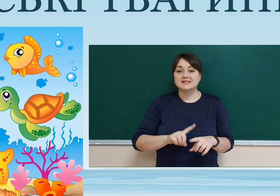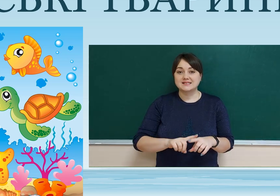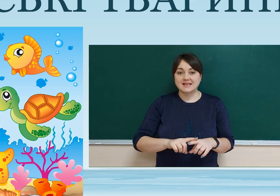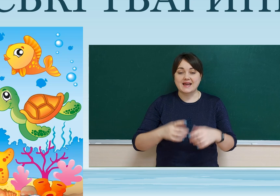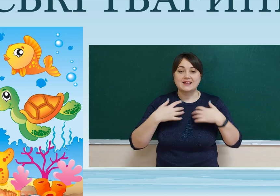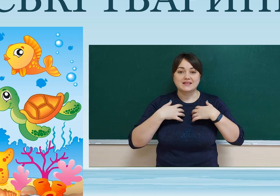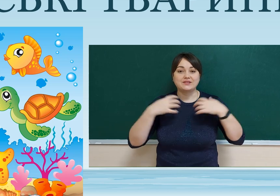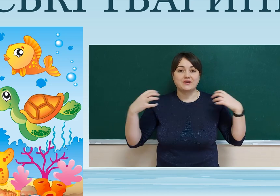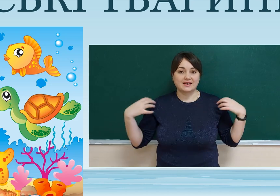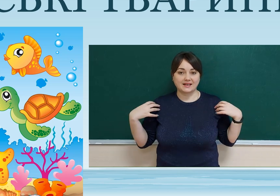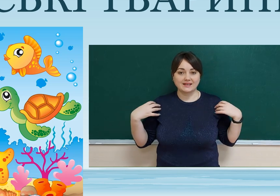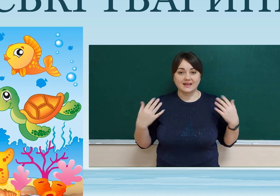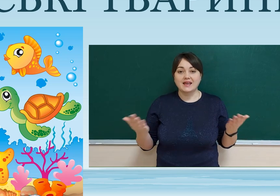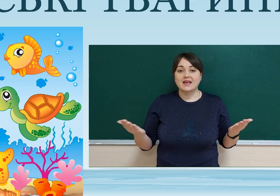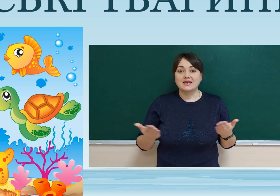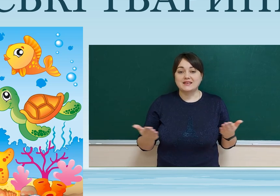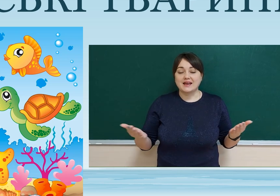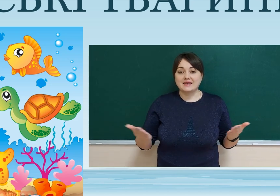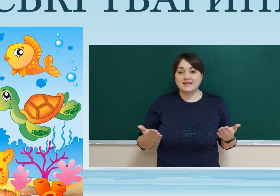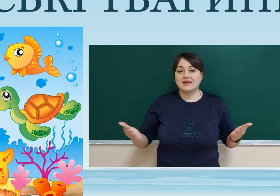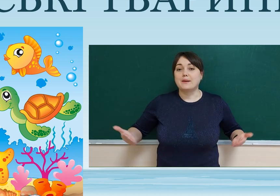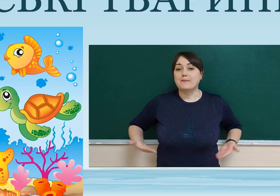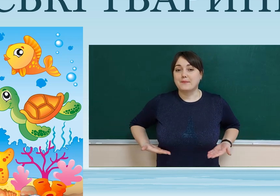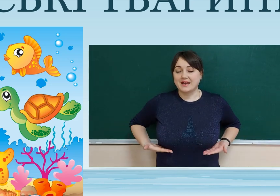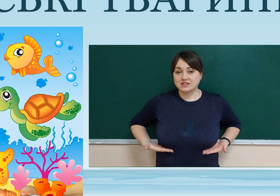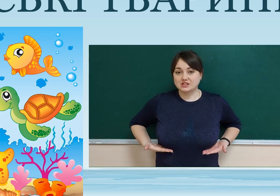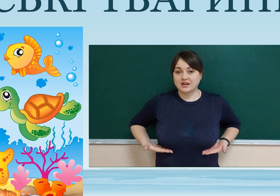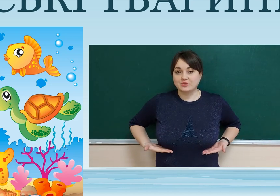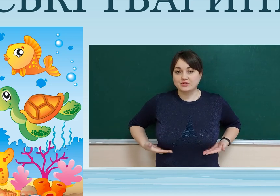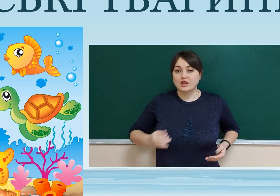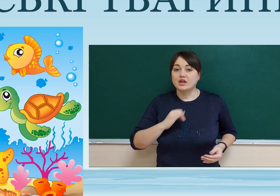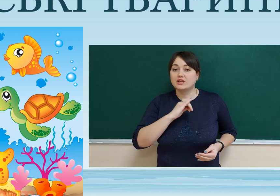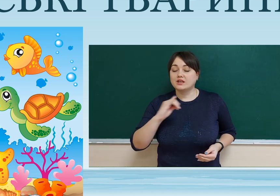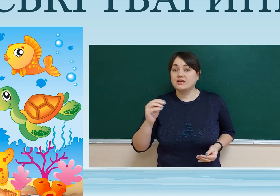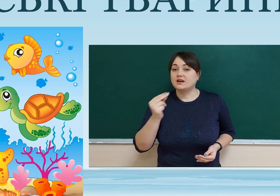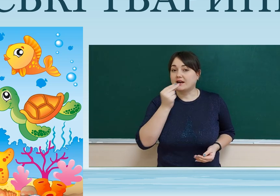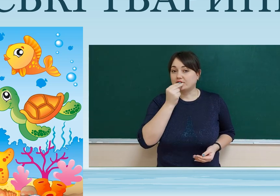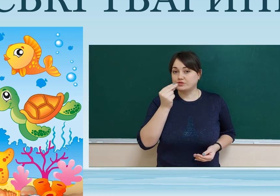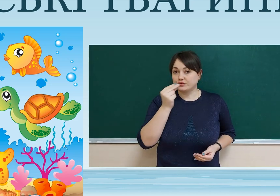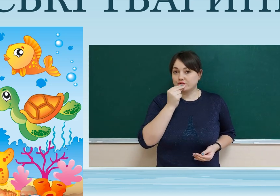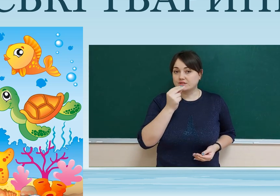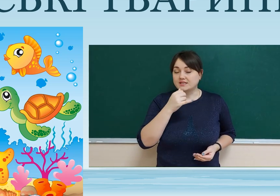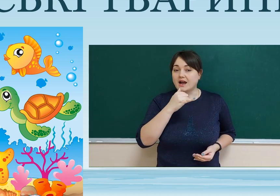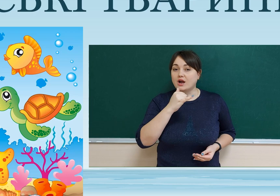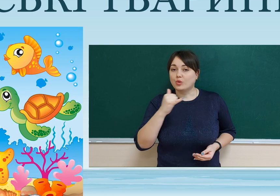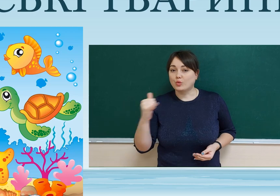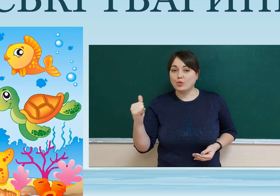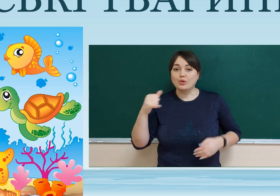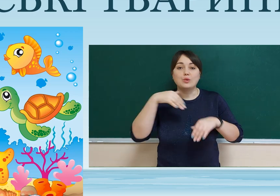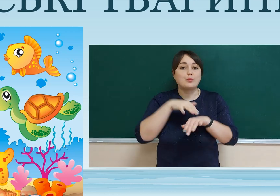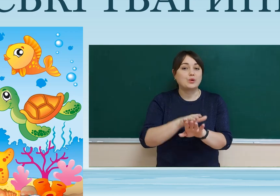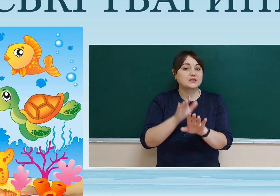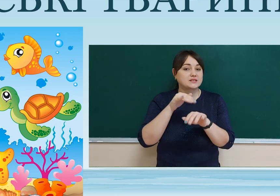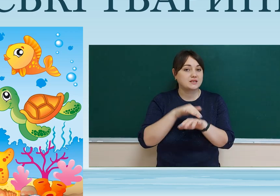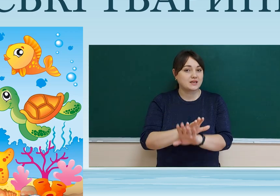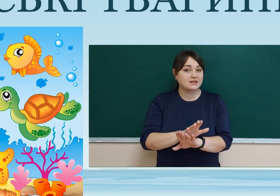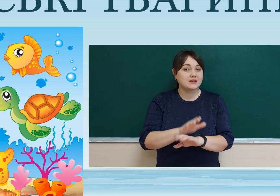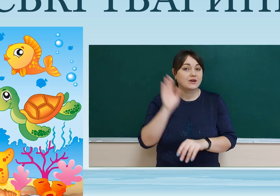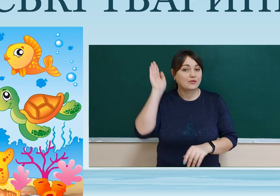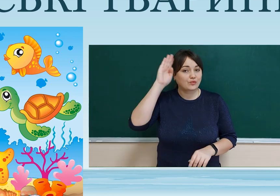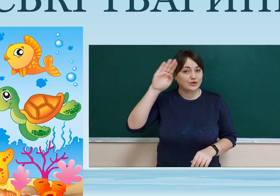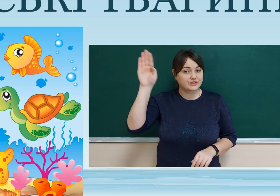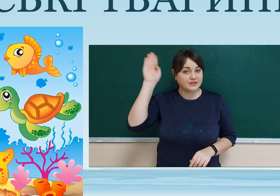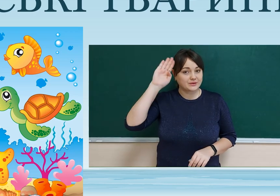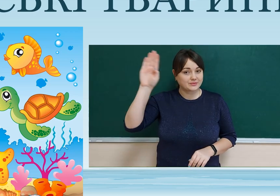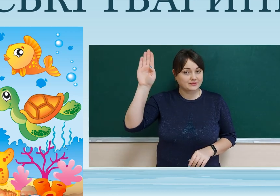- це тварини які мешкають і харчуються у морській